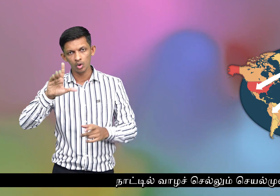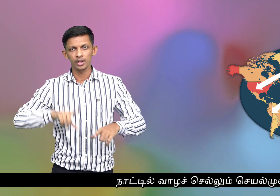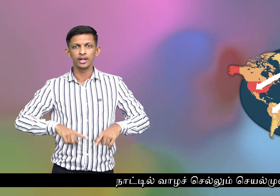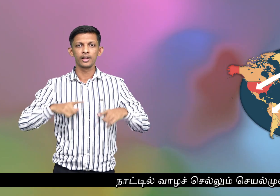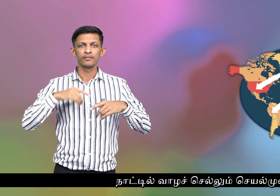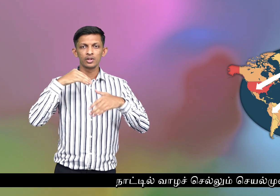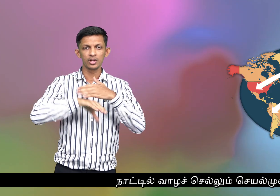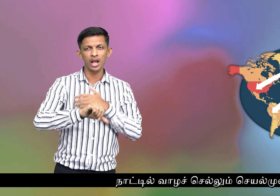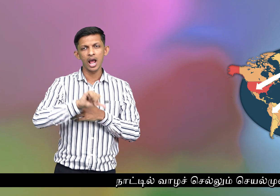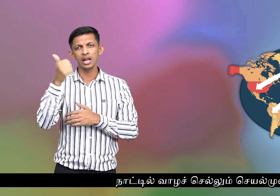செயல்முறை.